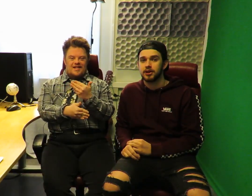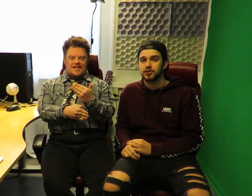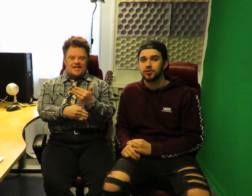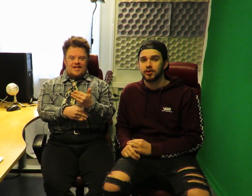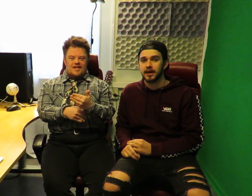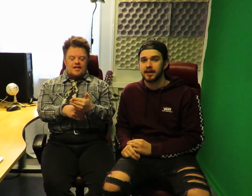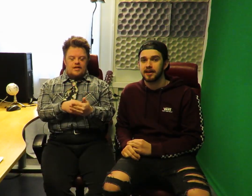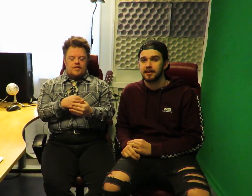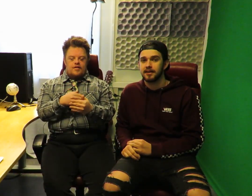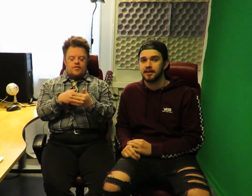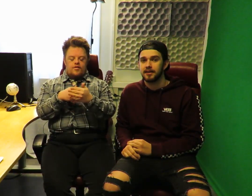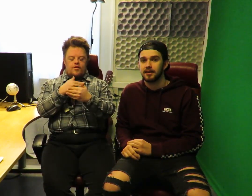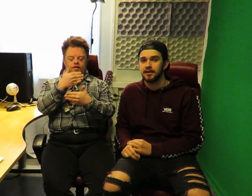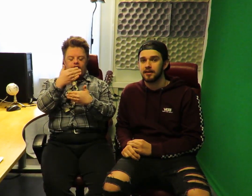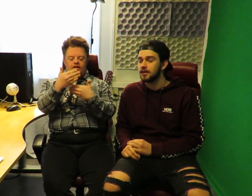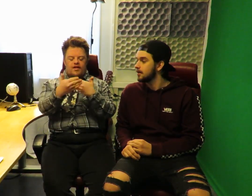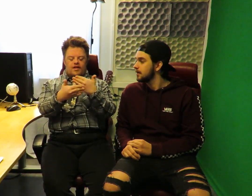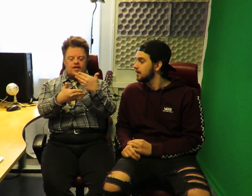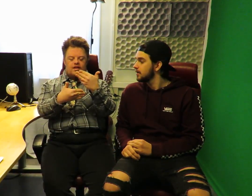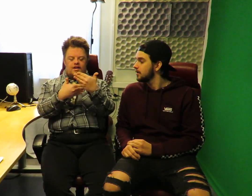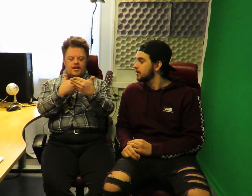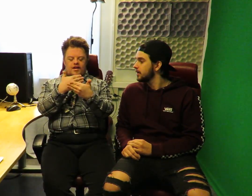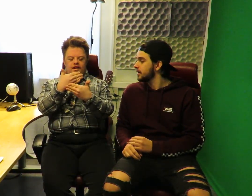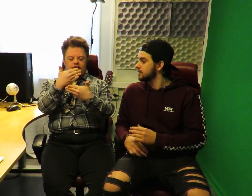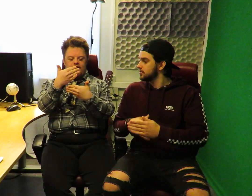jag sång här inne. Ja, sången. Är det så?